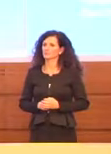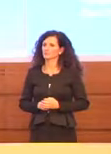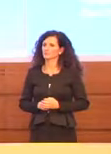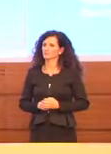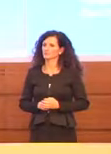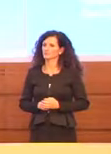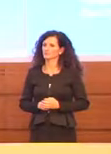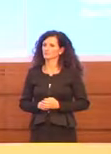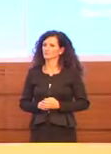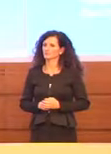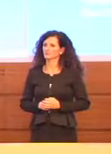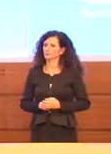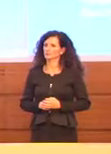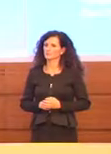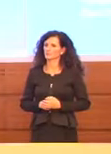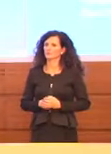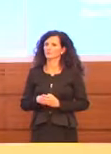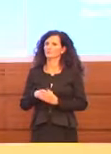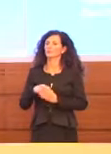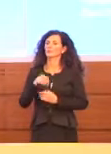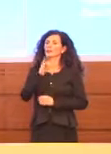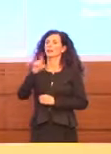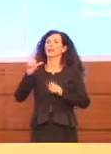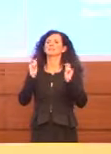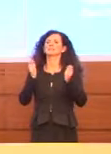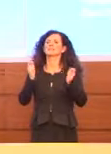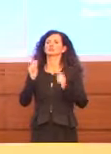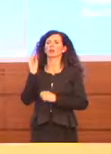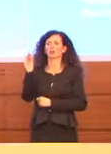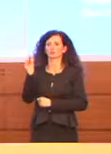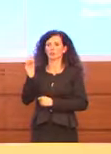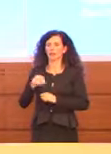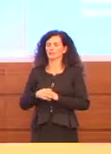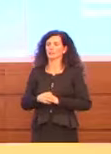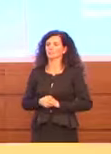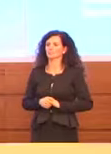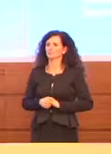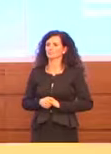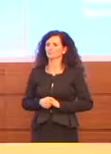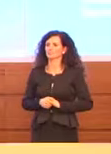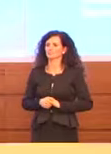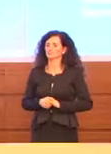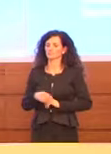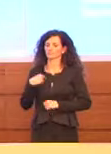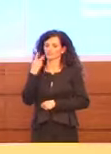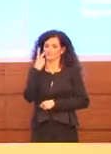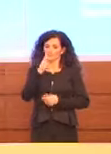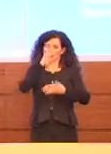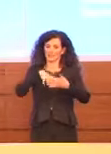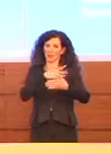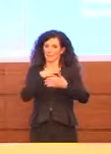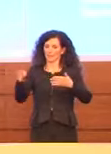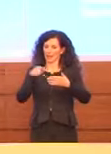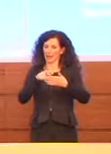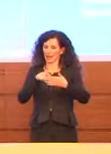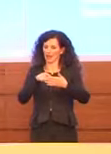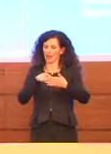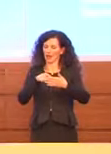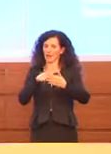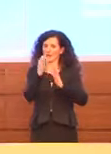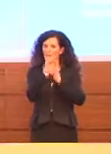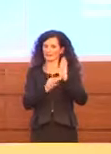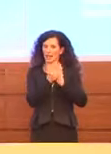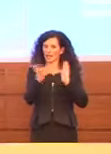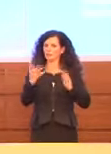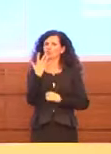buonasera mauro evangelisti messaggero e due cose la prima è noto dai dati di oggi che solo cinque regioni hanno più